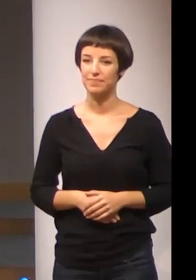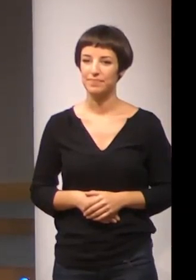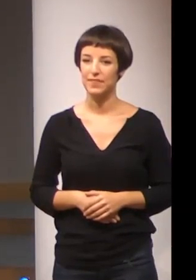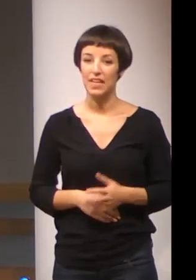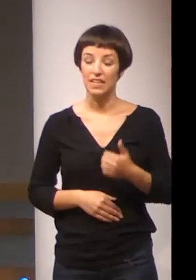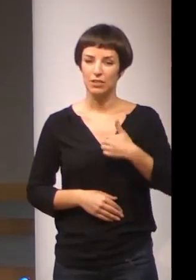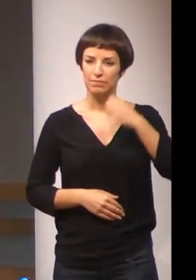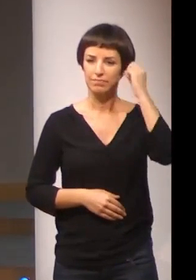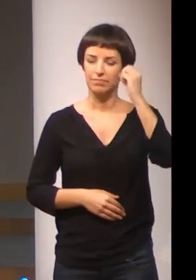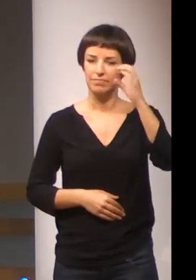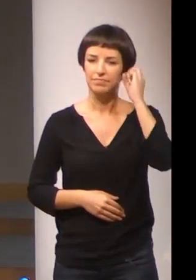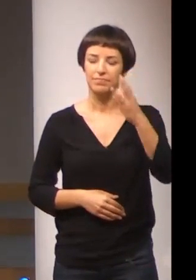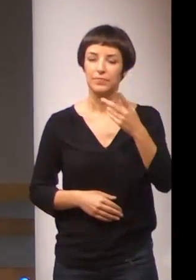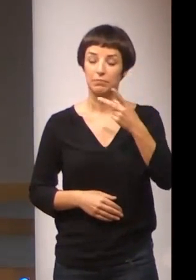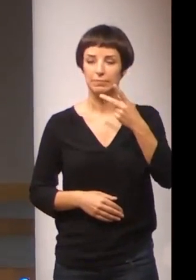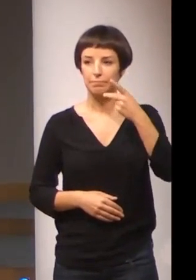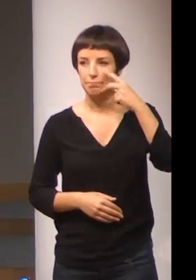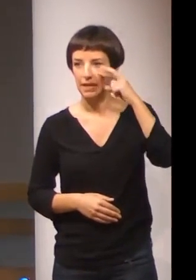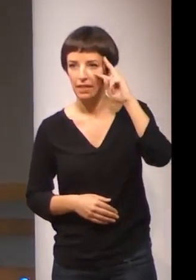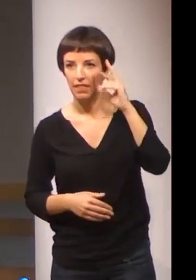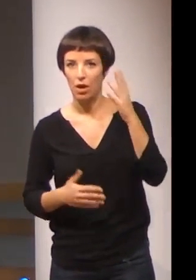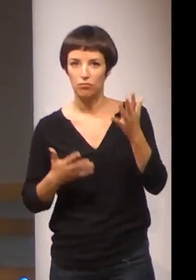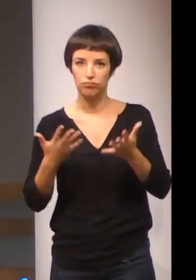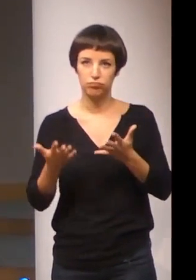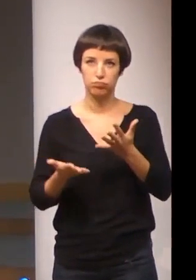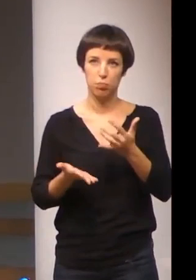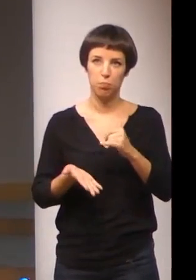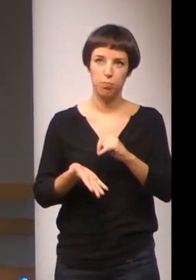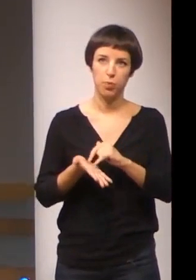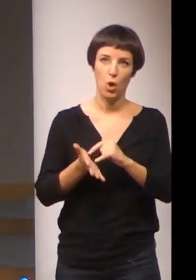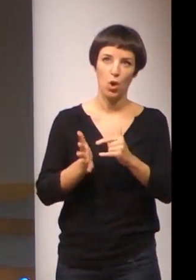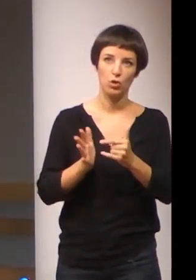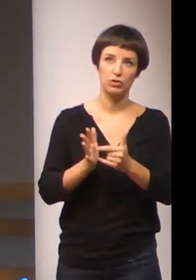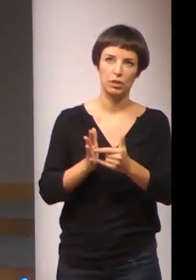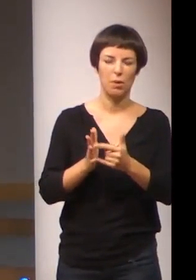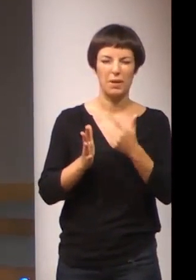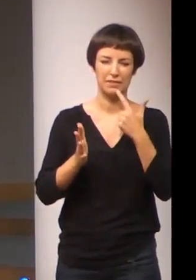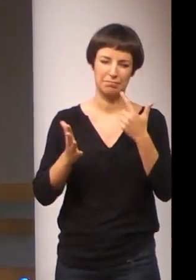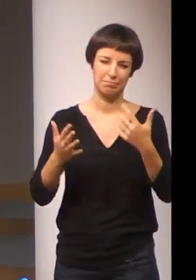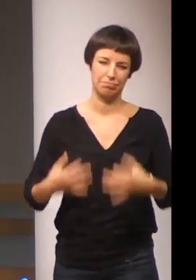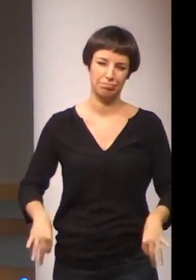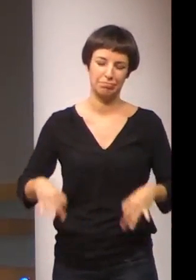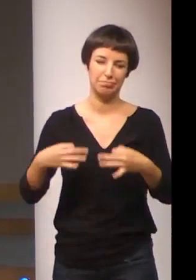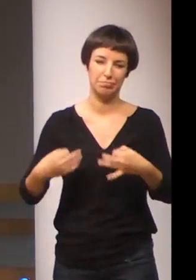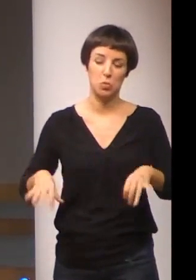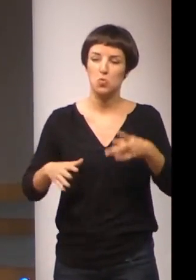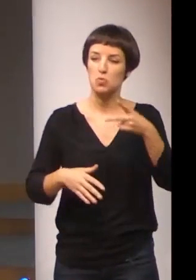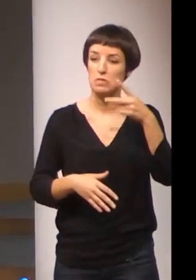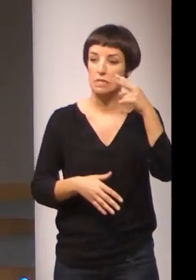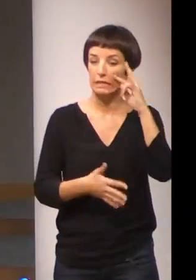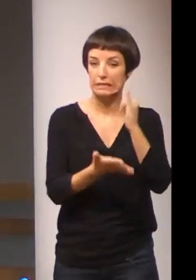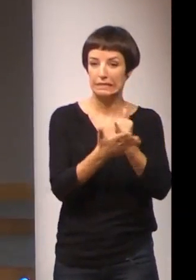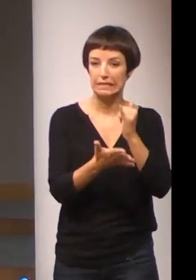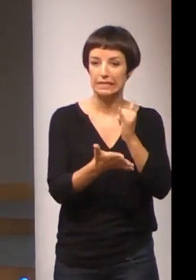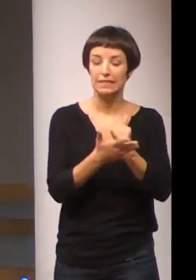experiencia o un proyecto, podríamos, o algo más modesto, una experiencia de contacto